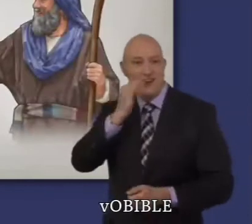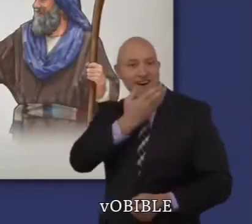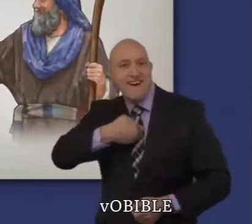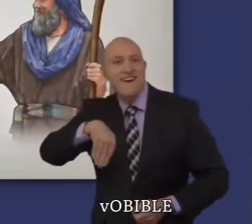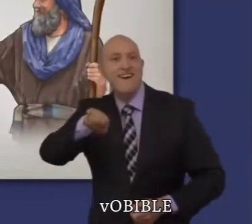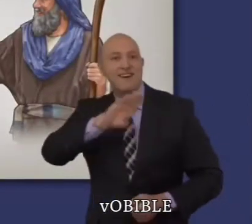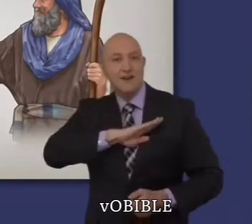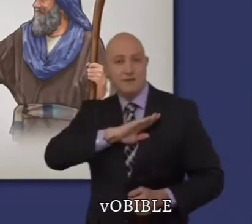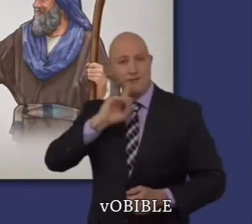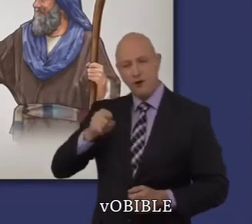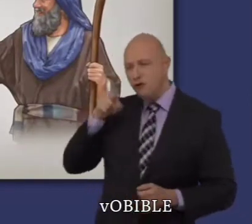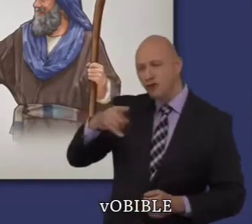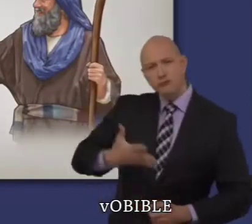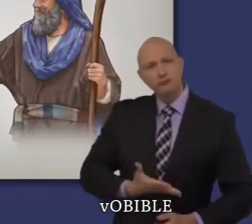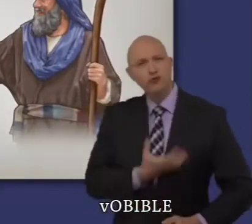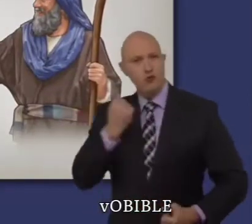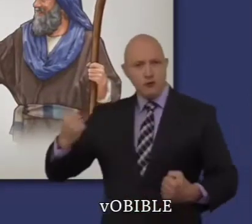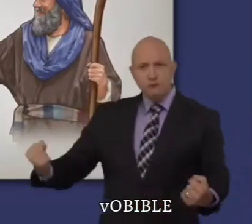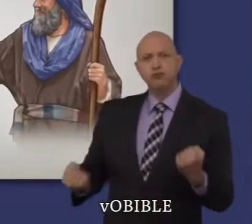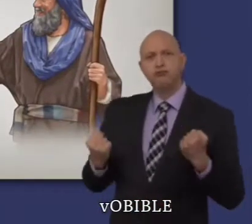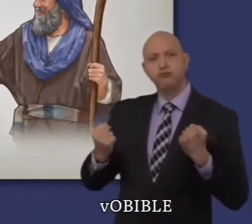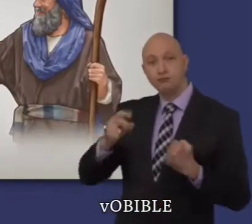choisir la vie en obéissant à Jéhovah.